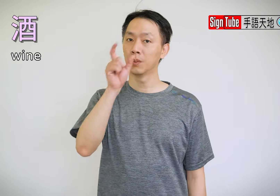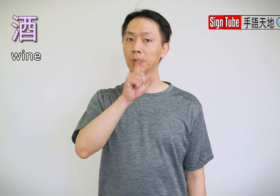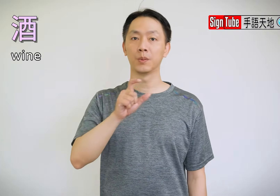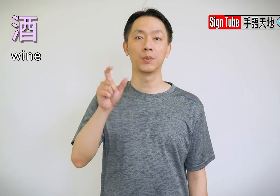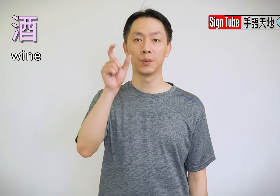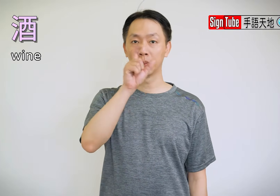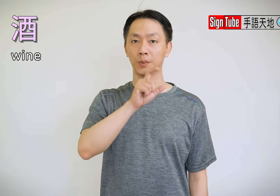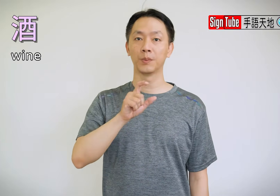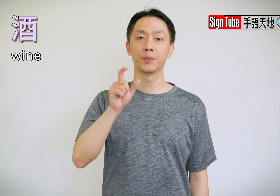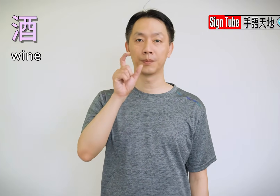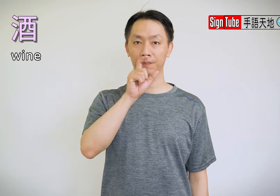酒、